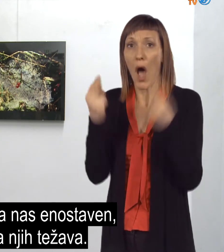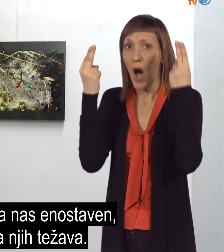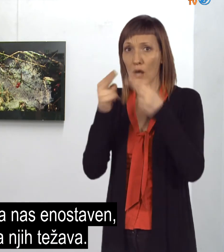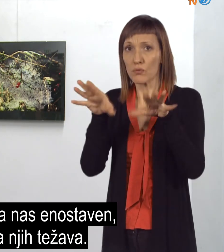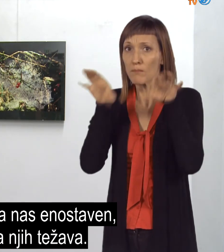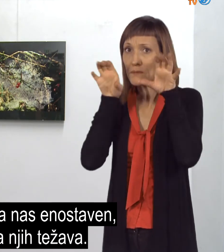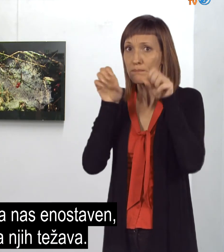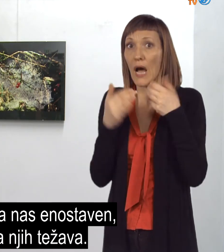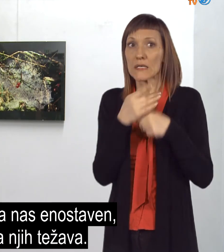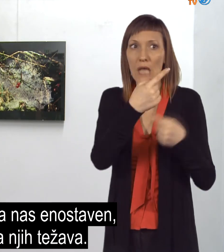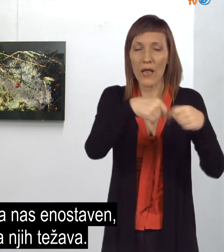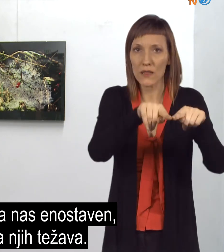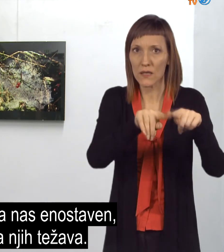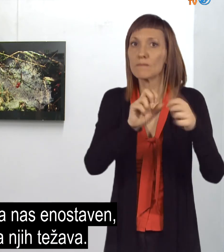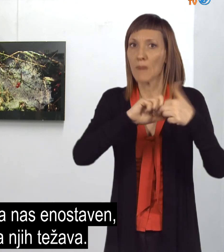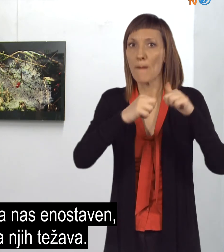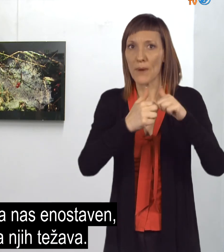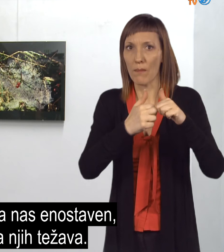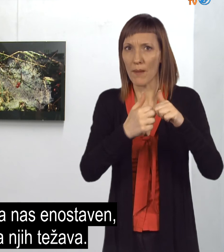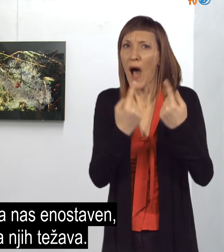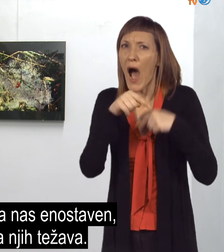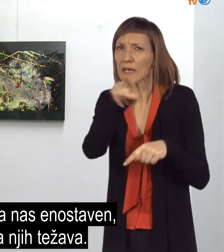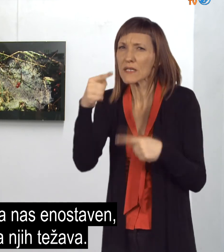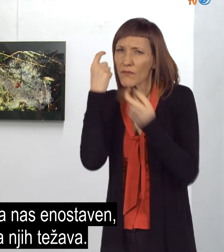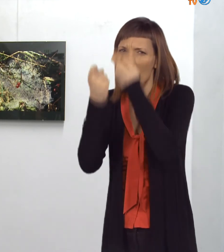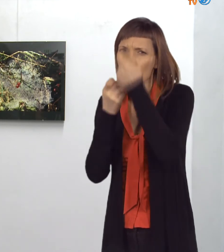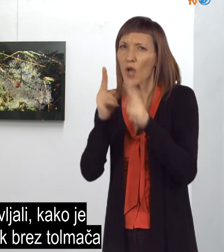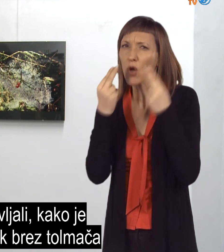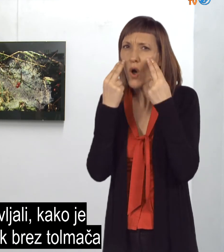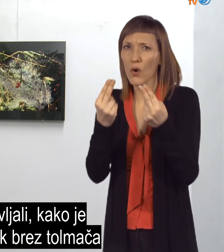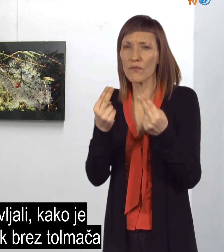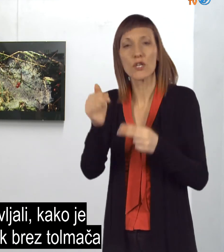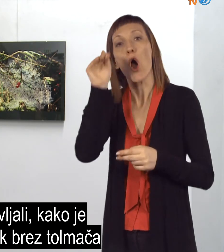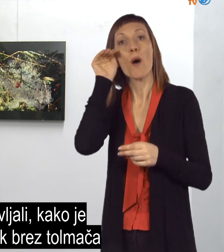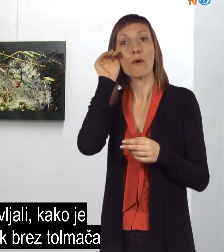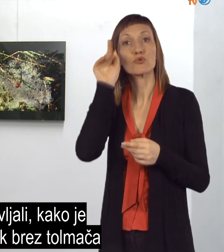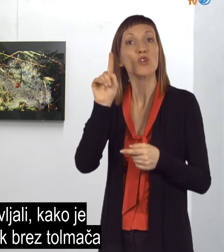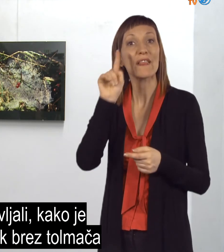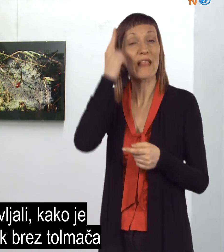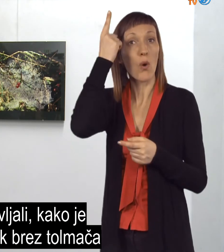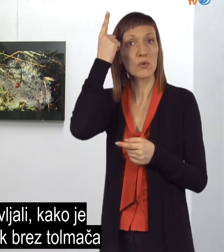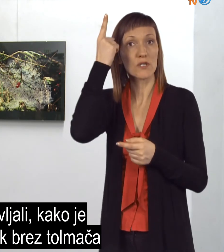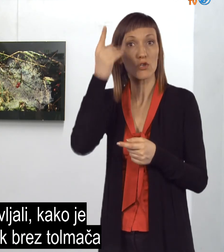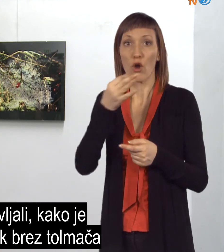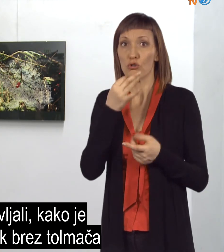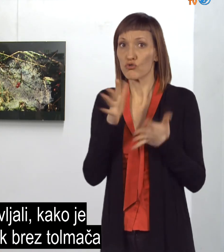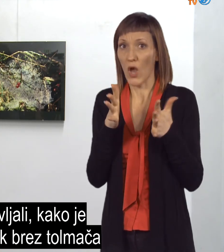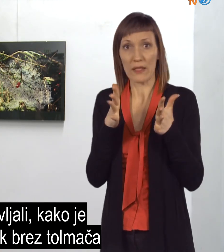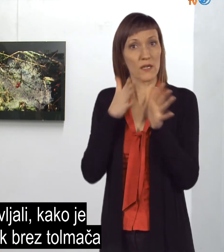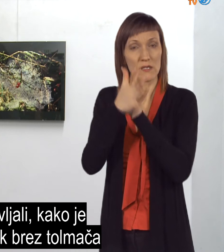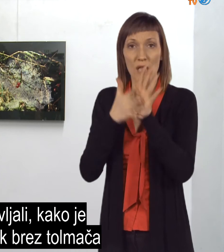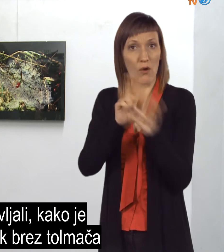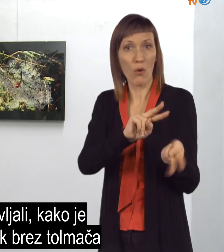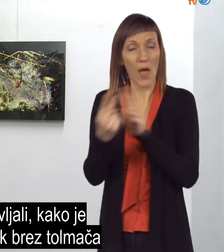enostaven, razumljiv, je za njih seveda težava. Ste si kdaj zamislili, kako izgleda poslušanje